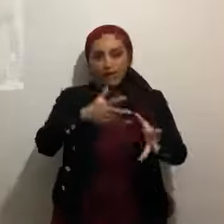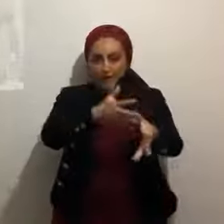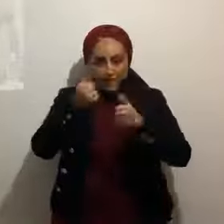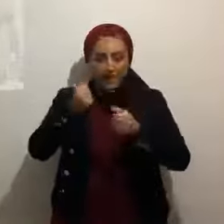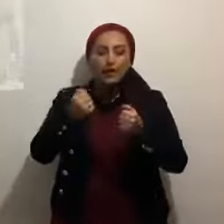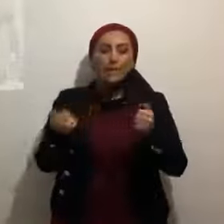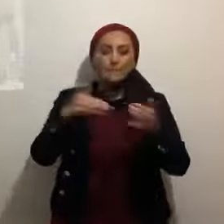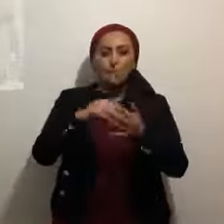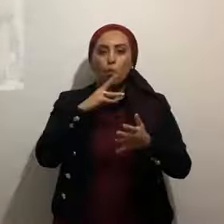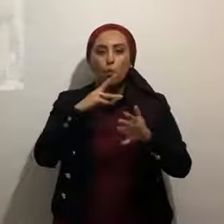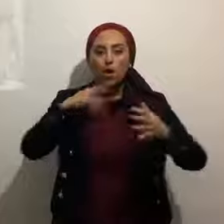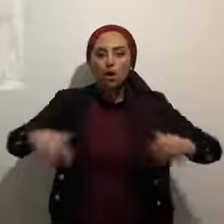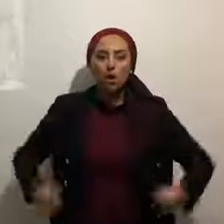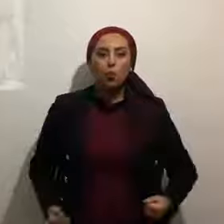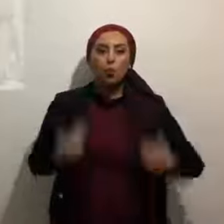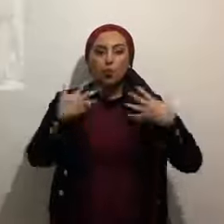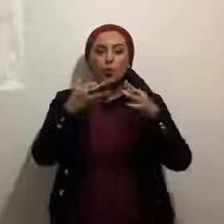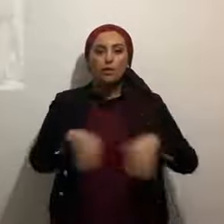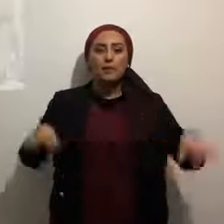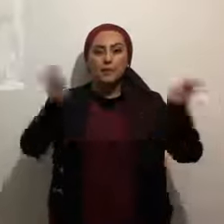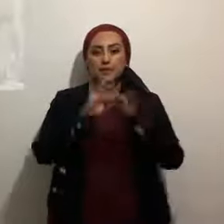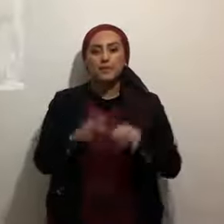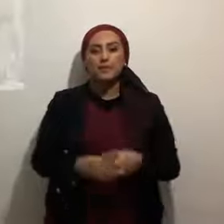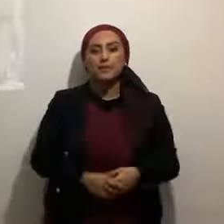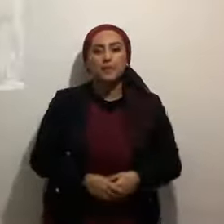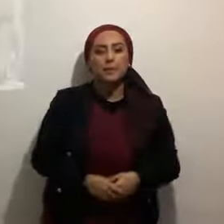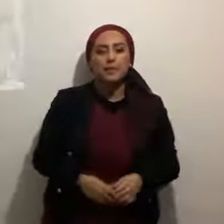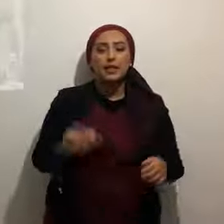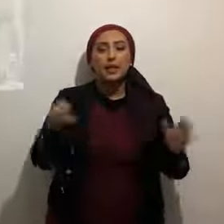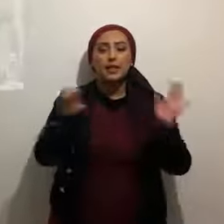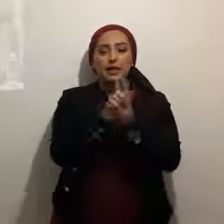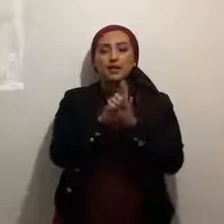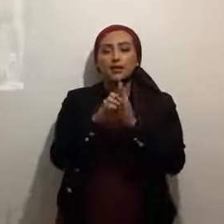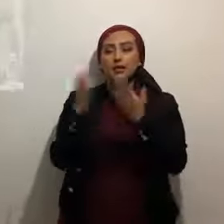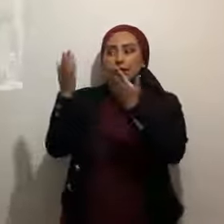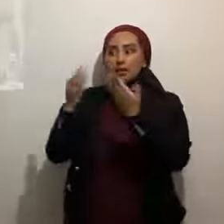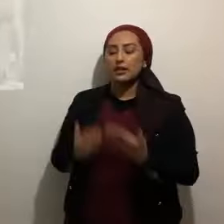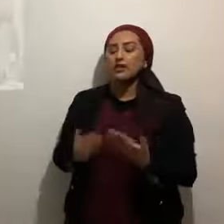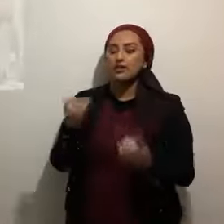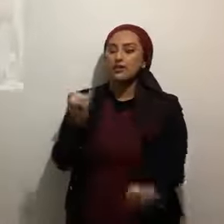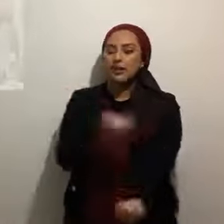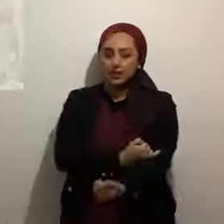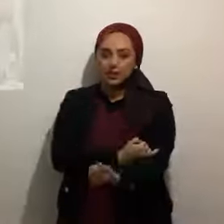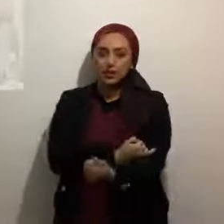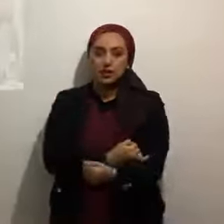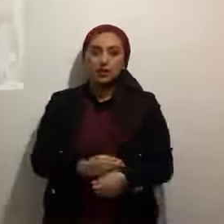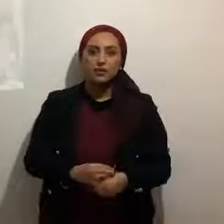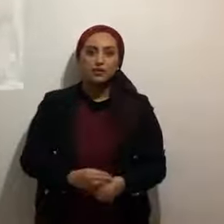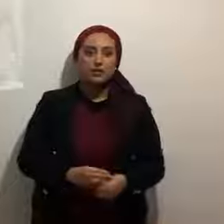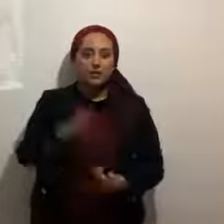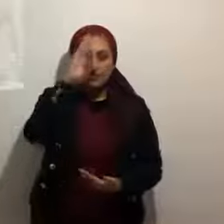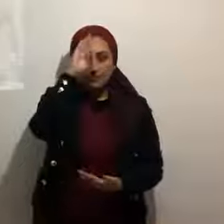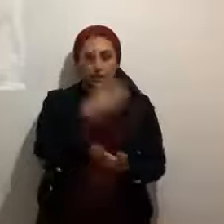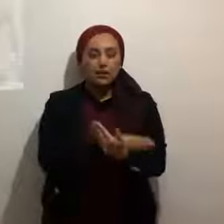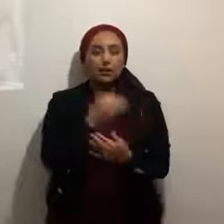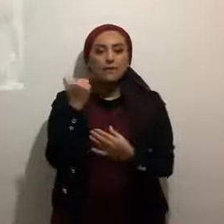vuelve a acabar, vuelve a acabar, vuelve a acabar. El ejemplo nos lo puso Isaac, el hijo de Abraham.